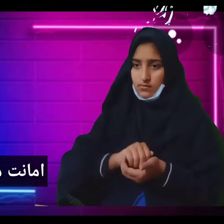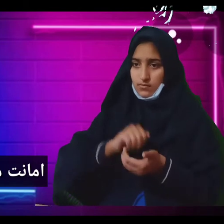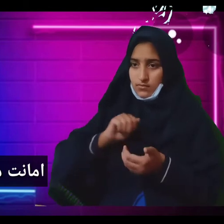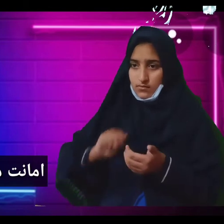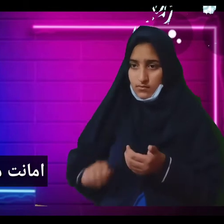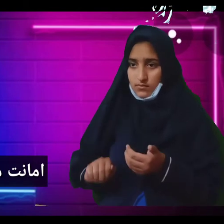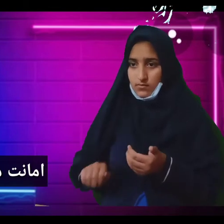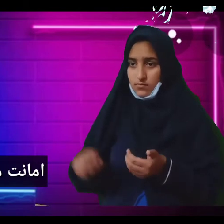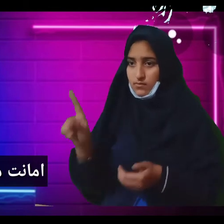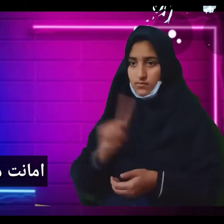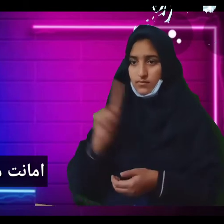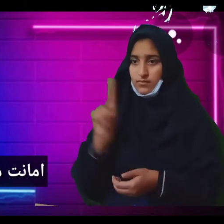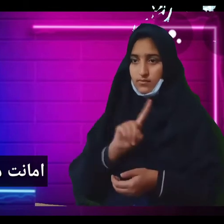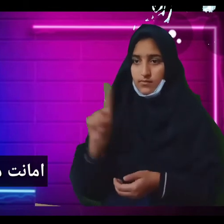खयानत मत